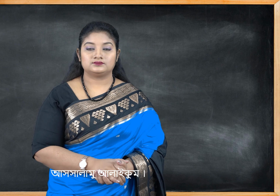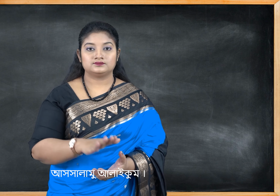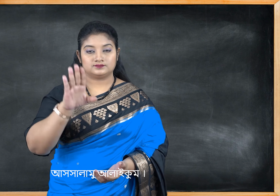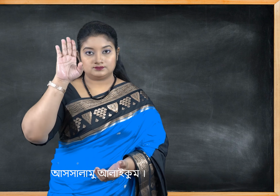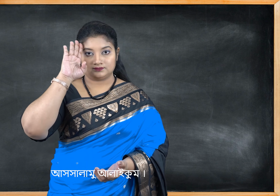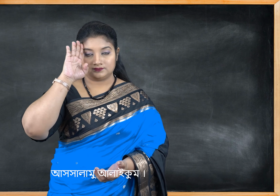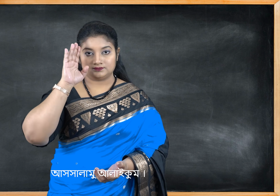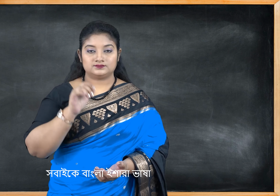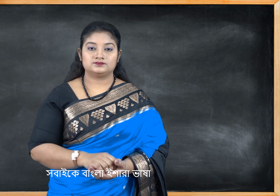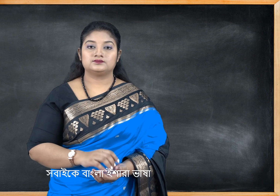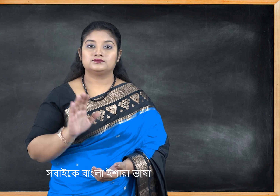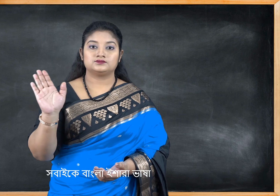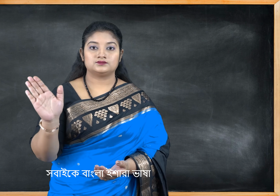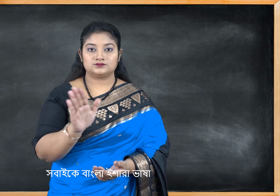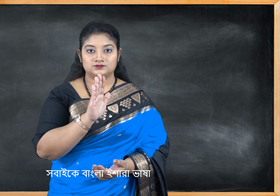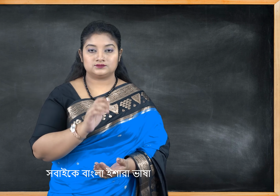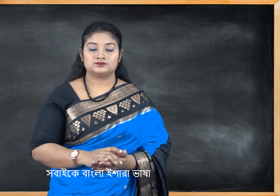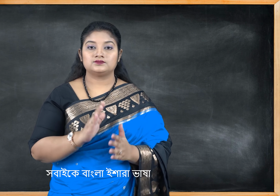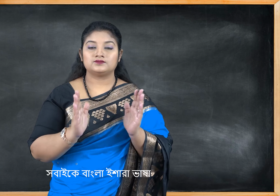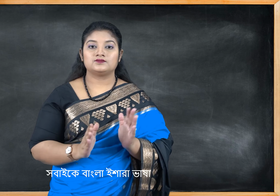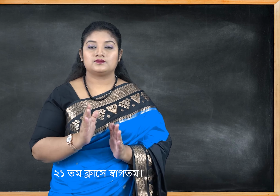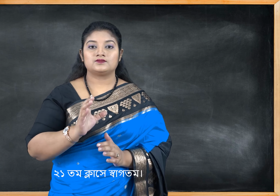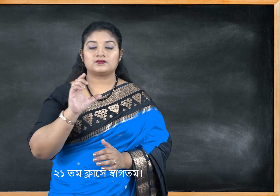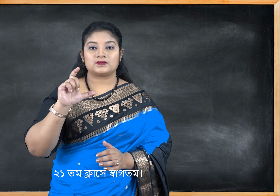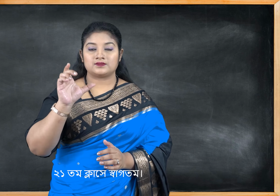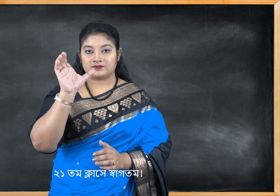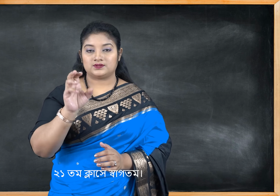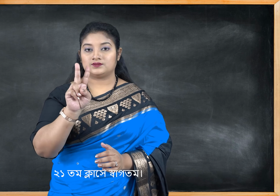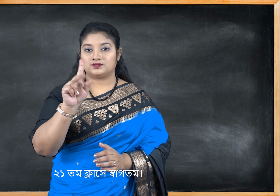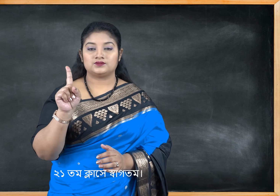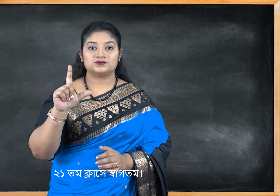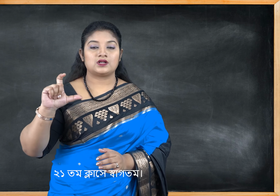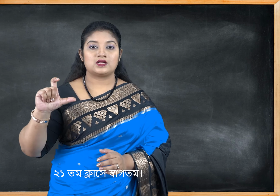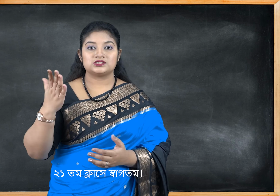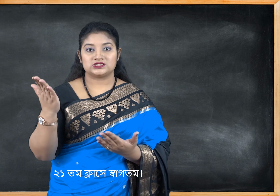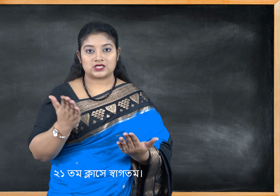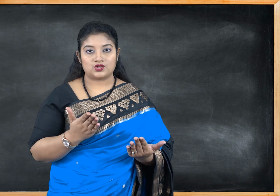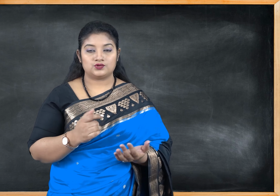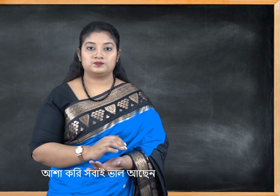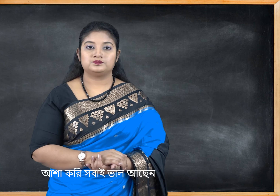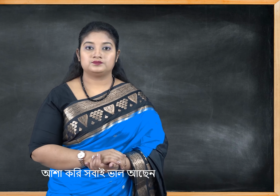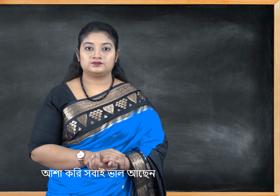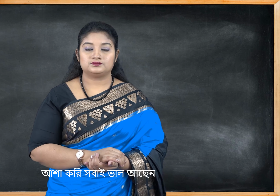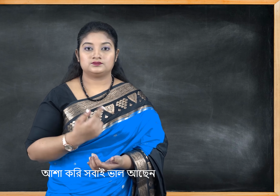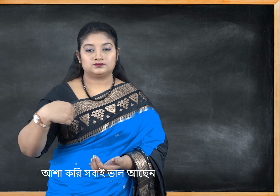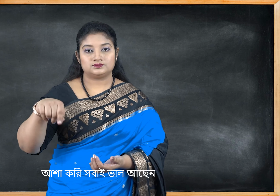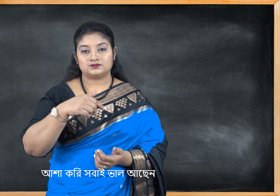আসসালামু আলাইকুম। সবাইকে ইশারা ভাষার ২১তম ক্লাসে স্বাগতম। আশা করি সবাই ভালো